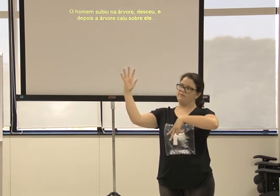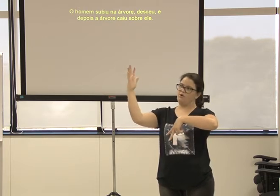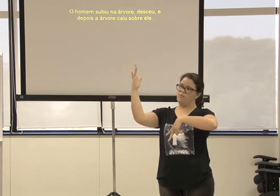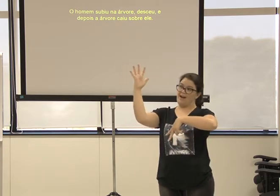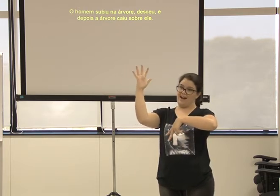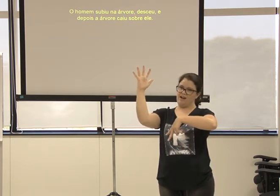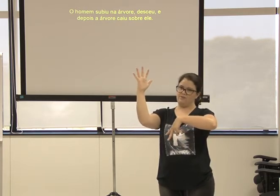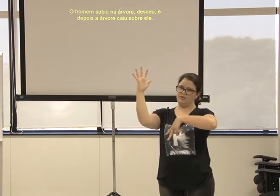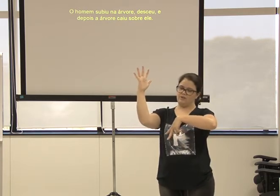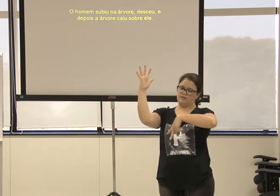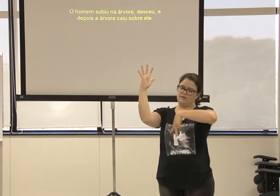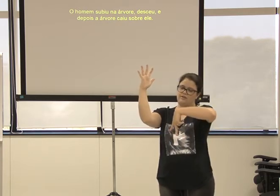uma árvore,